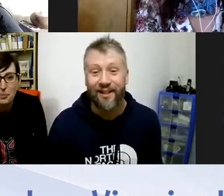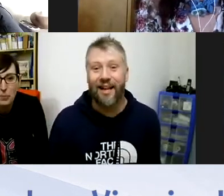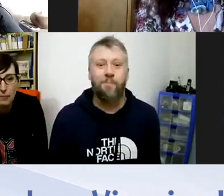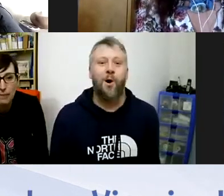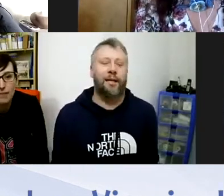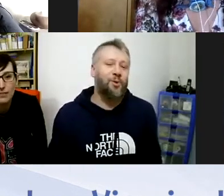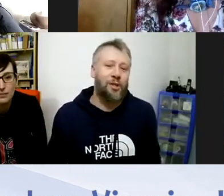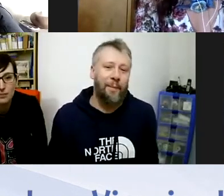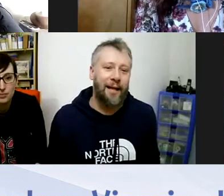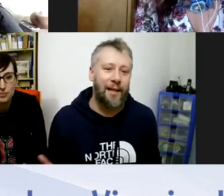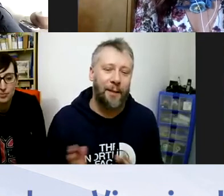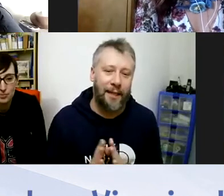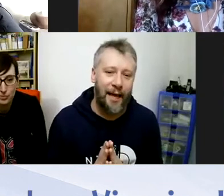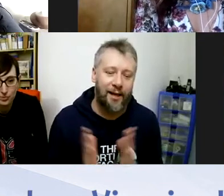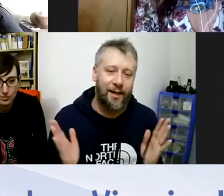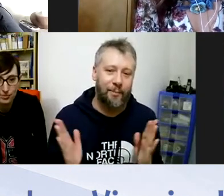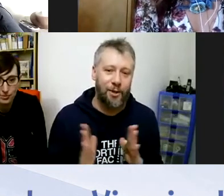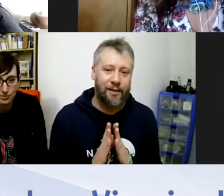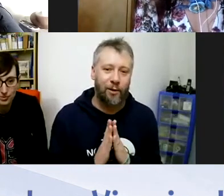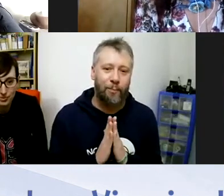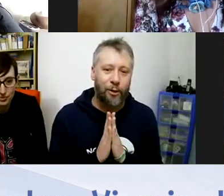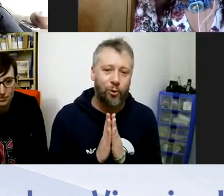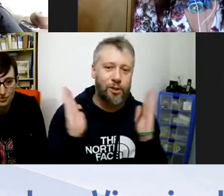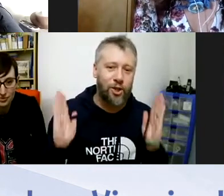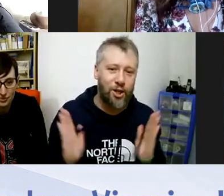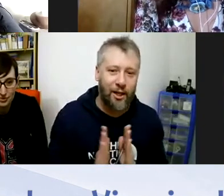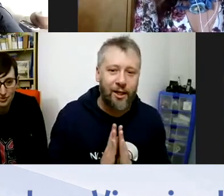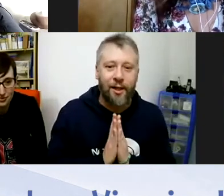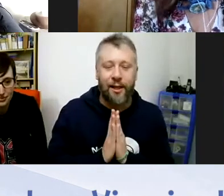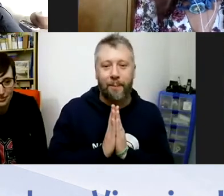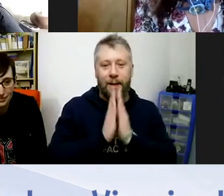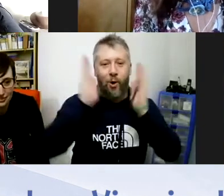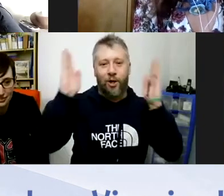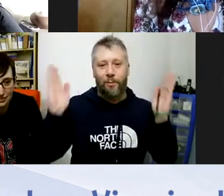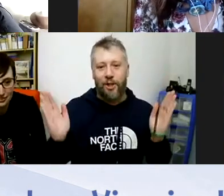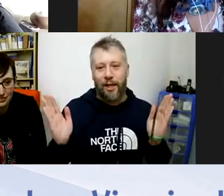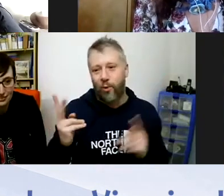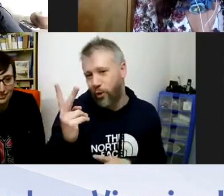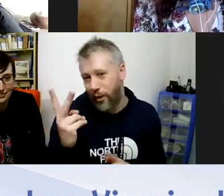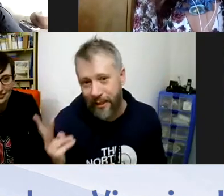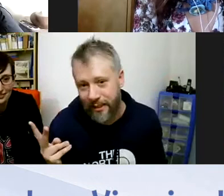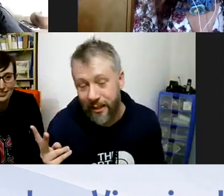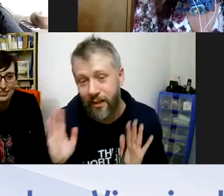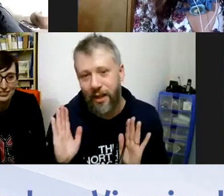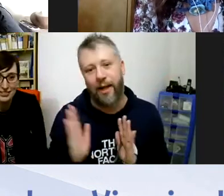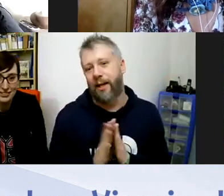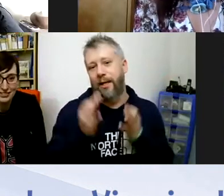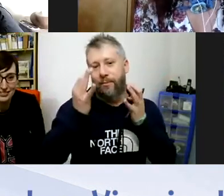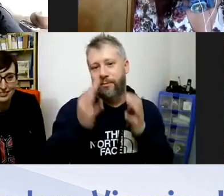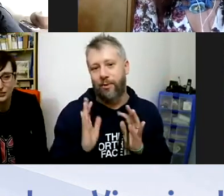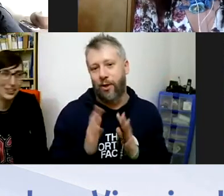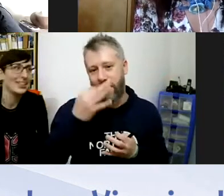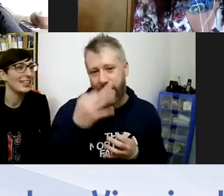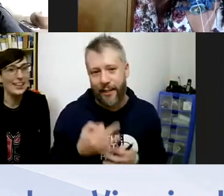balle. E poi giustamente, perché bisogna essere un po' liturgici e pancosmici, 2 giorni ad Assisi e lì